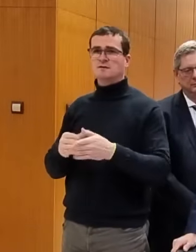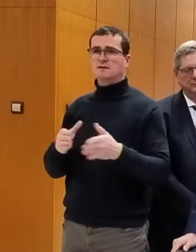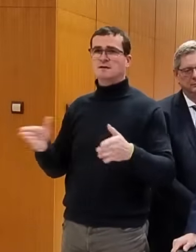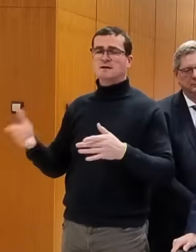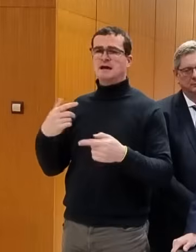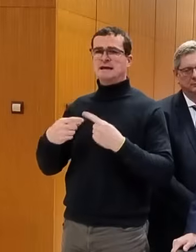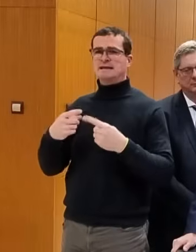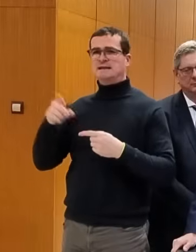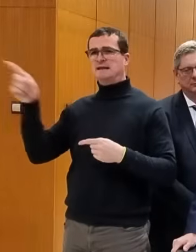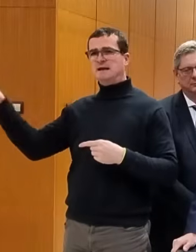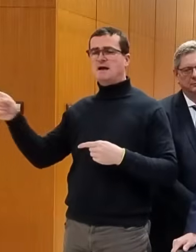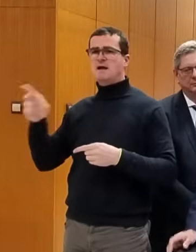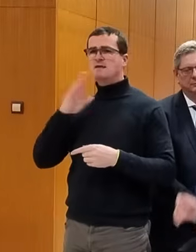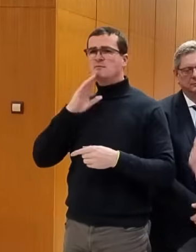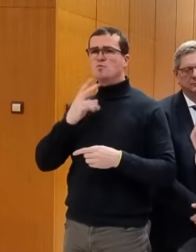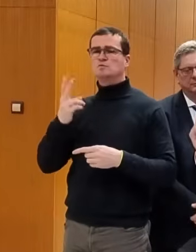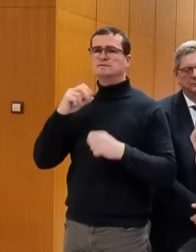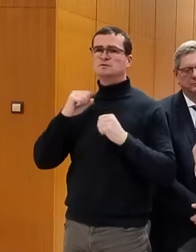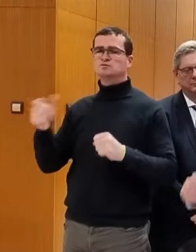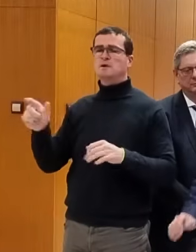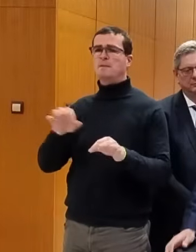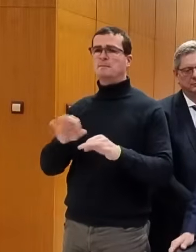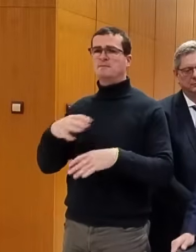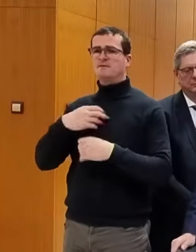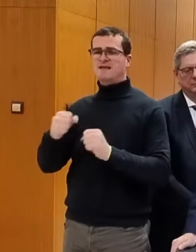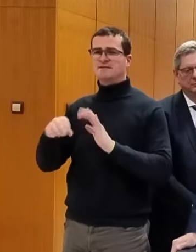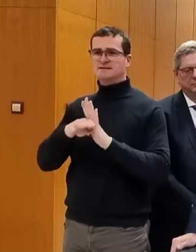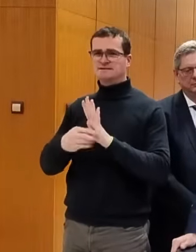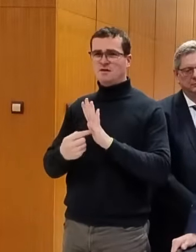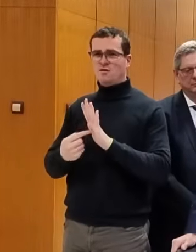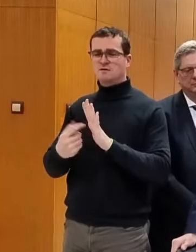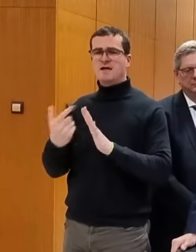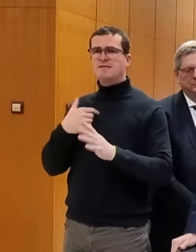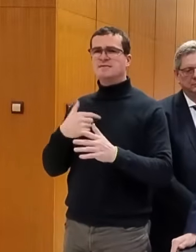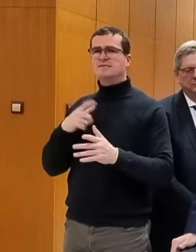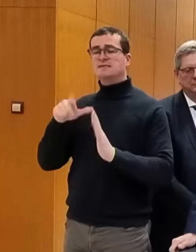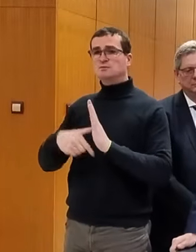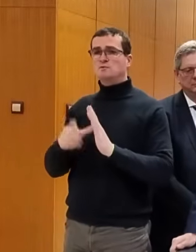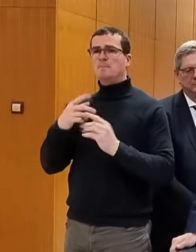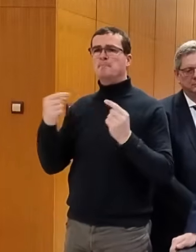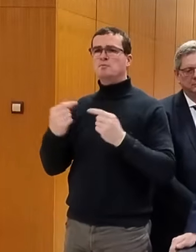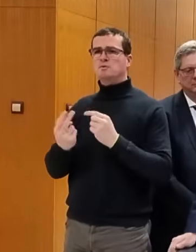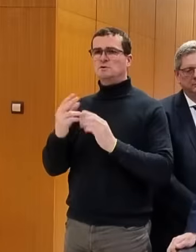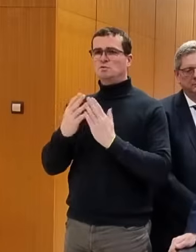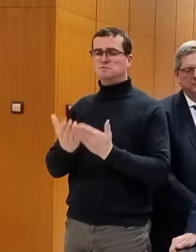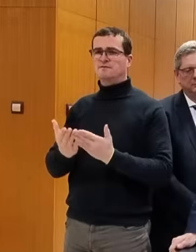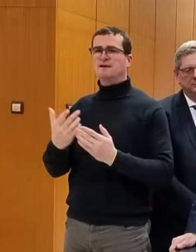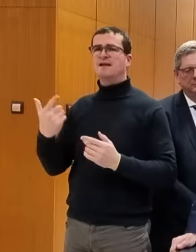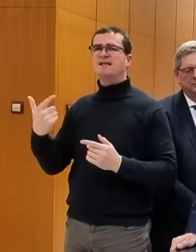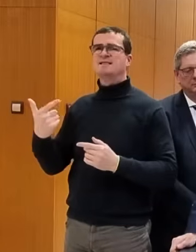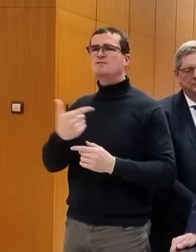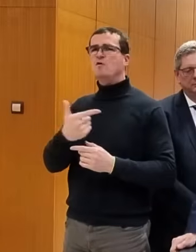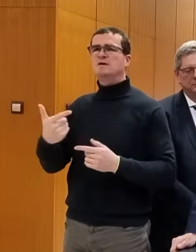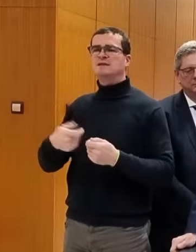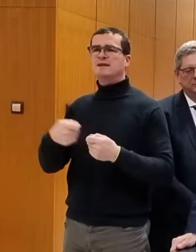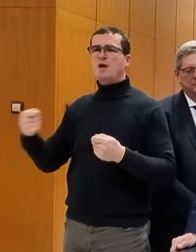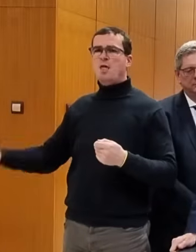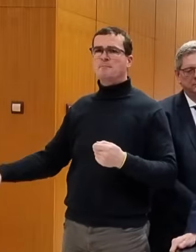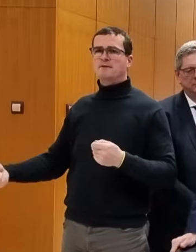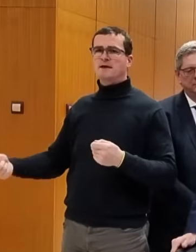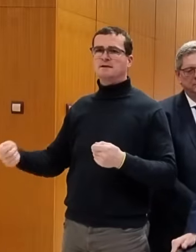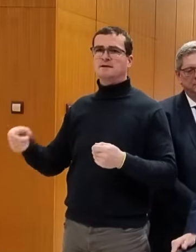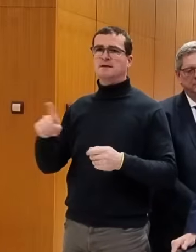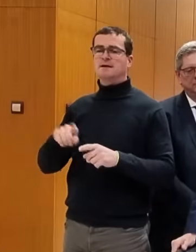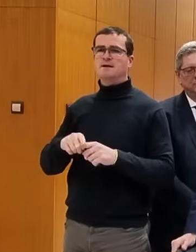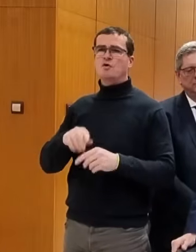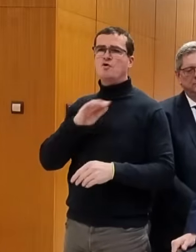ho kritizovali, že nemôže byť ústavným sudcom, pretože pripravil návrh zákona, ktorý sa neskôr ukázal ako protiústavný. Ten dvojitý kilometer, ktorý je používaný